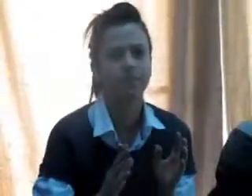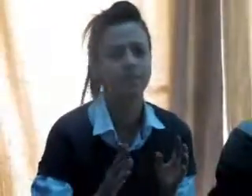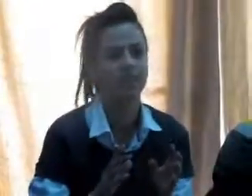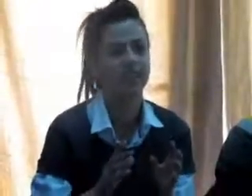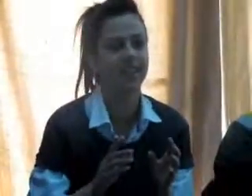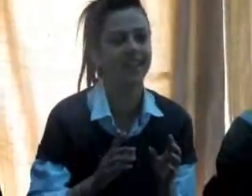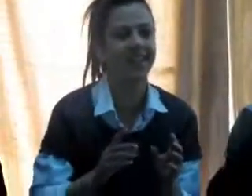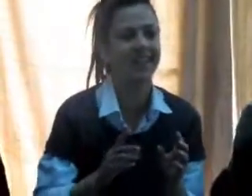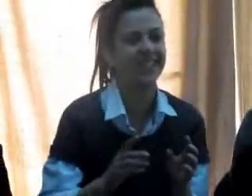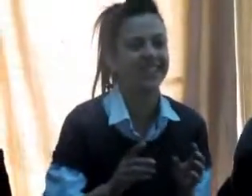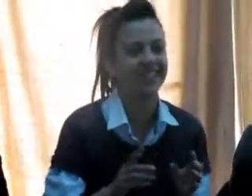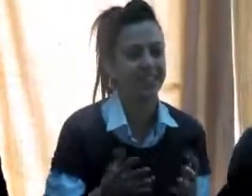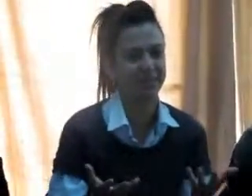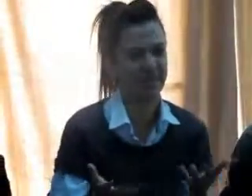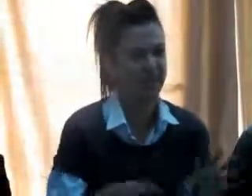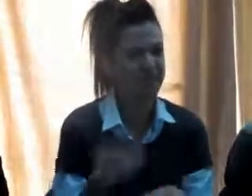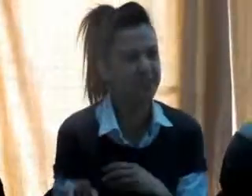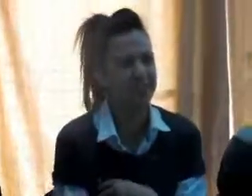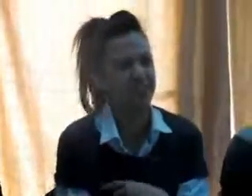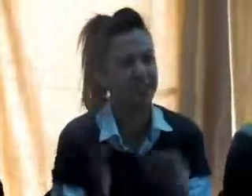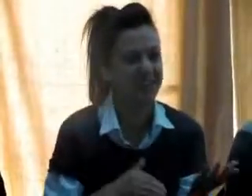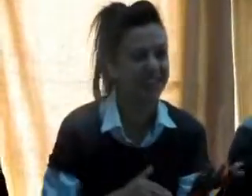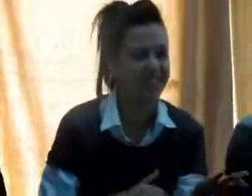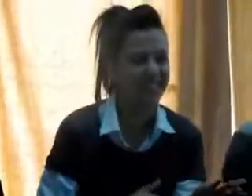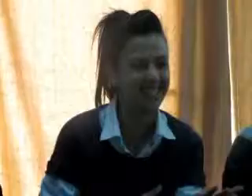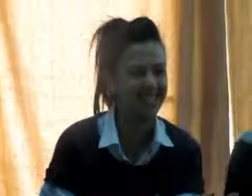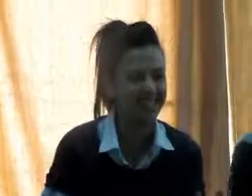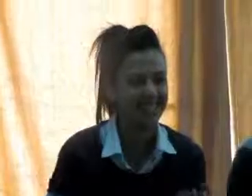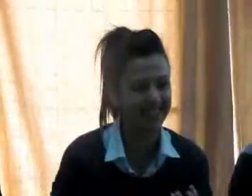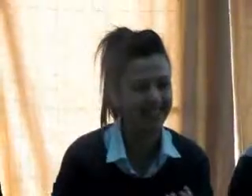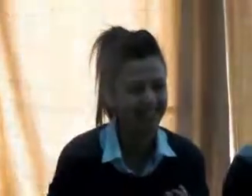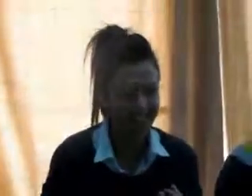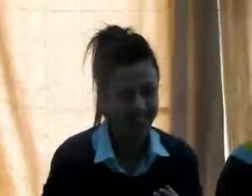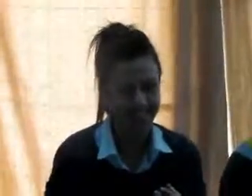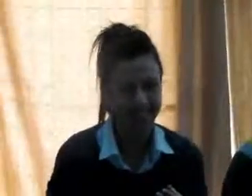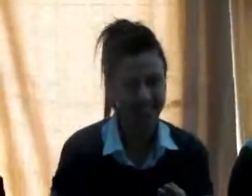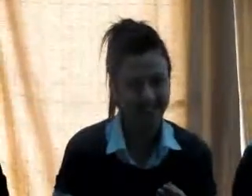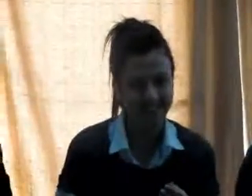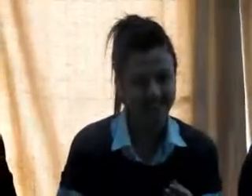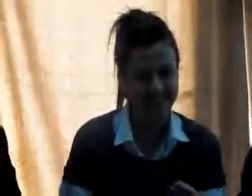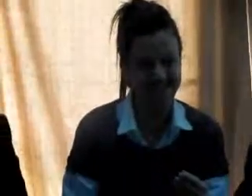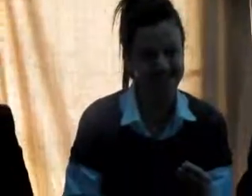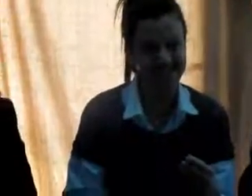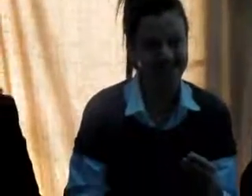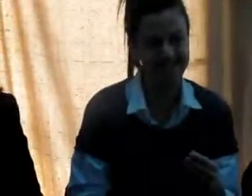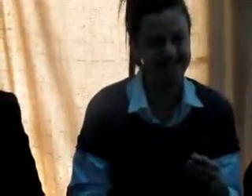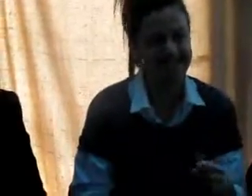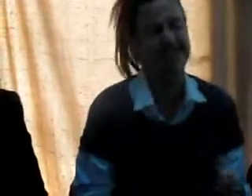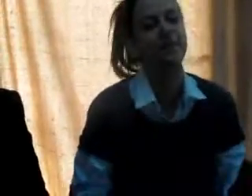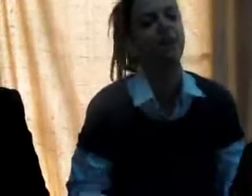اسمع شرح اسمع احكي بتحكي بلغة الإشارات اللي وجهتين اسمع صوتك. انا